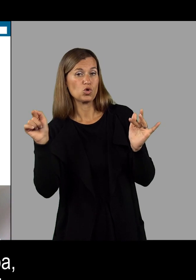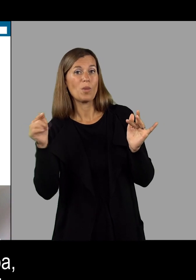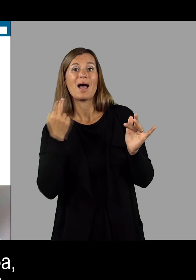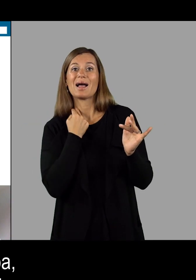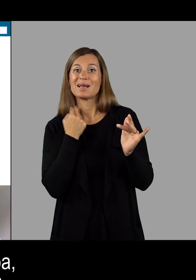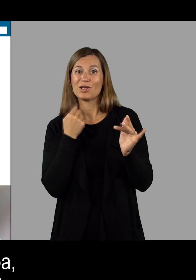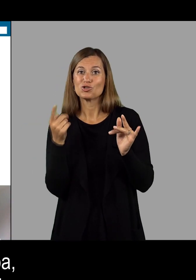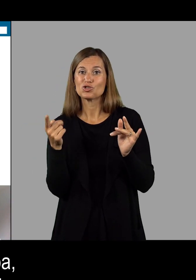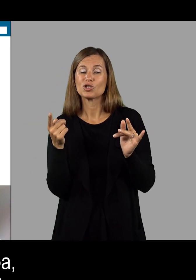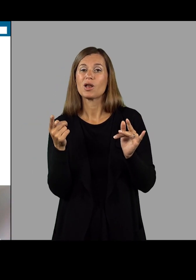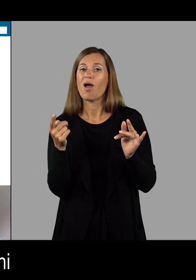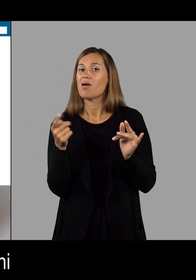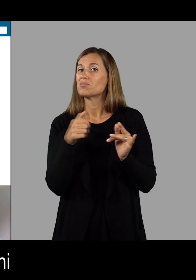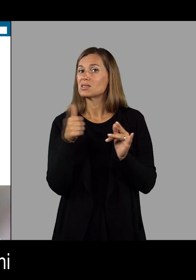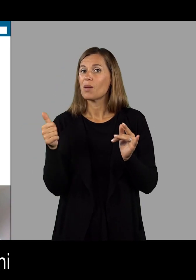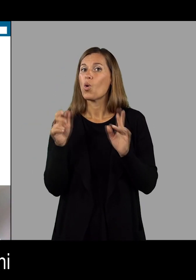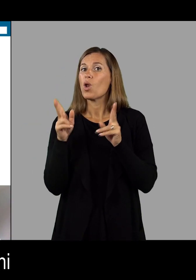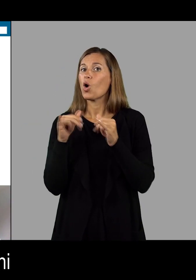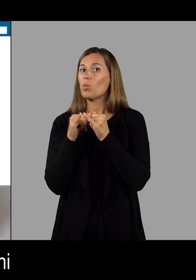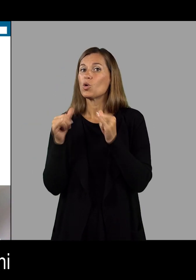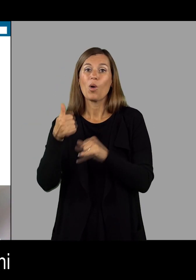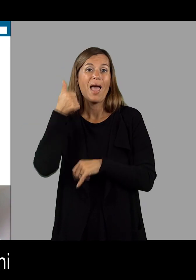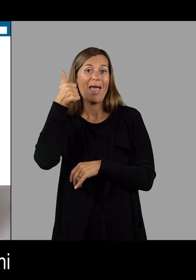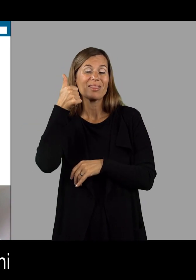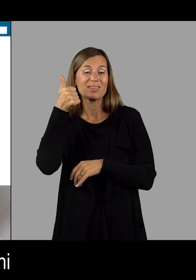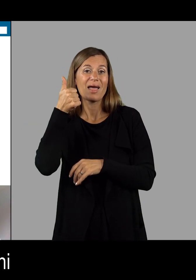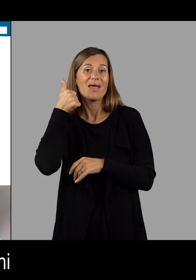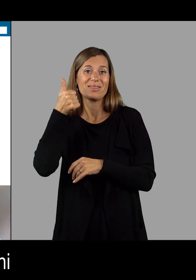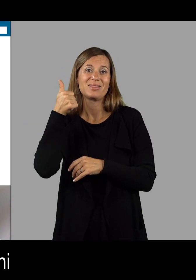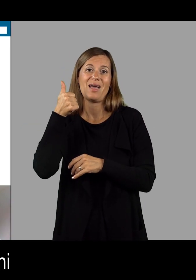za angleščino tvorimo praktično samo en